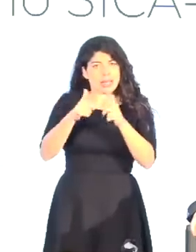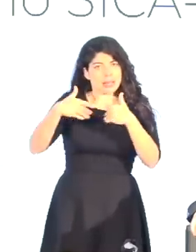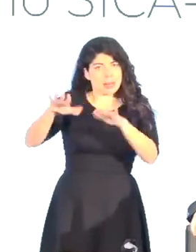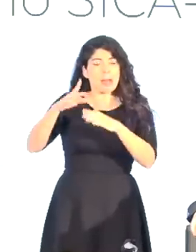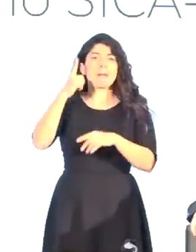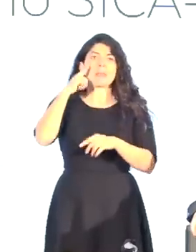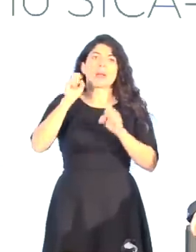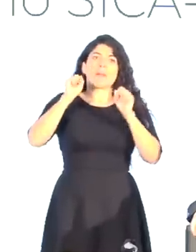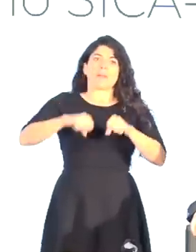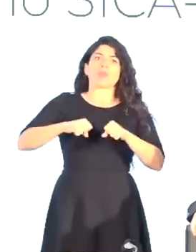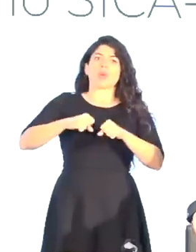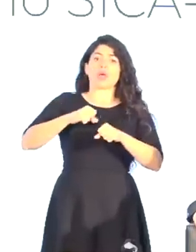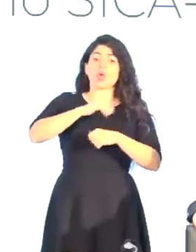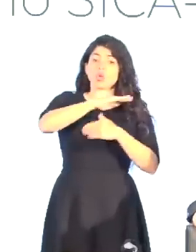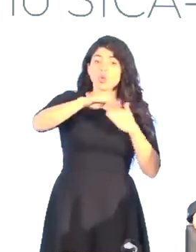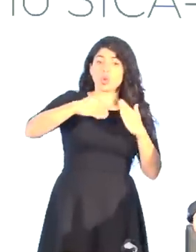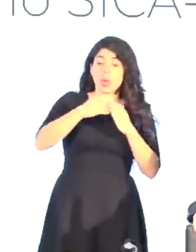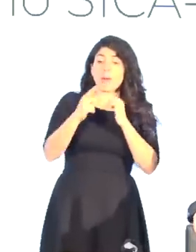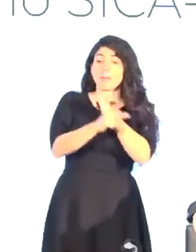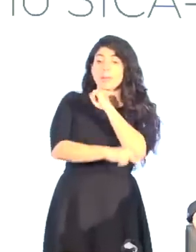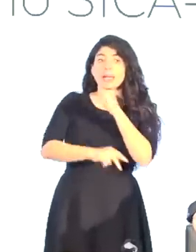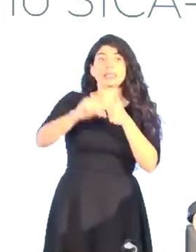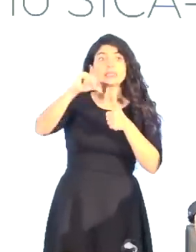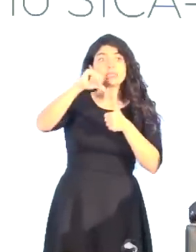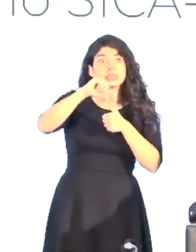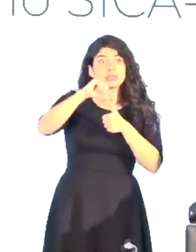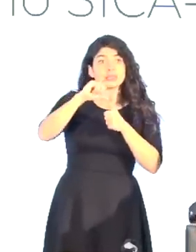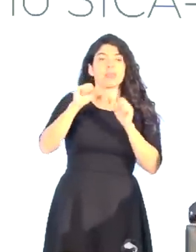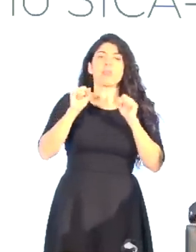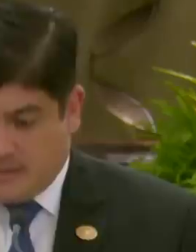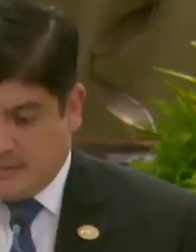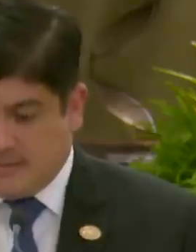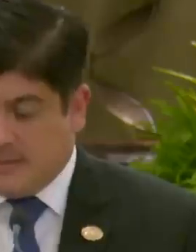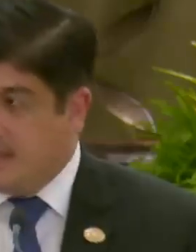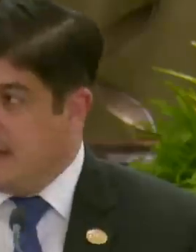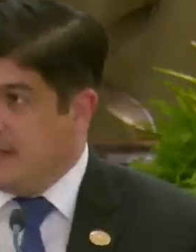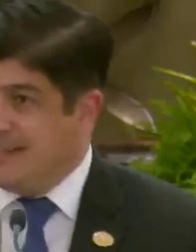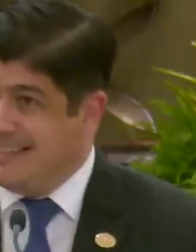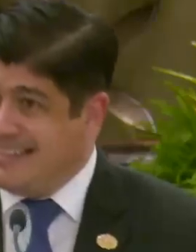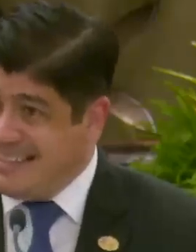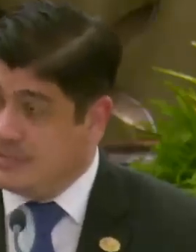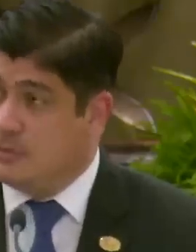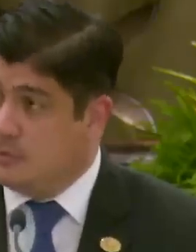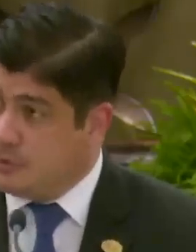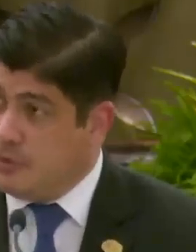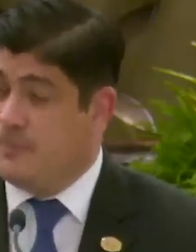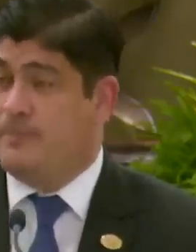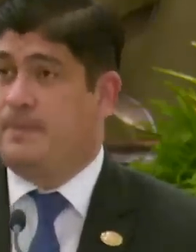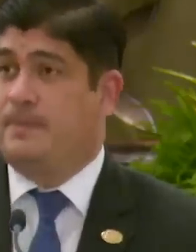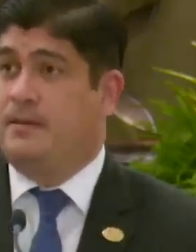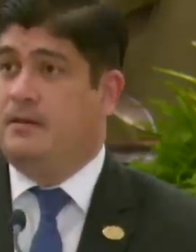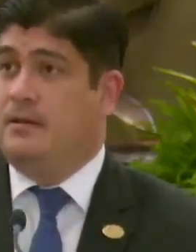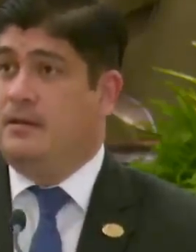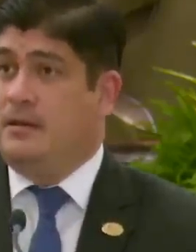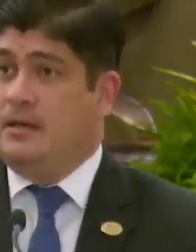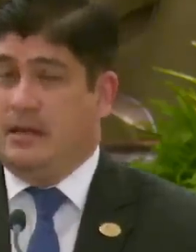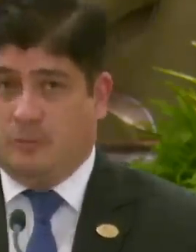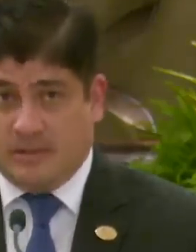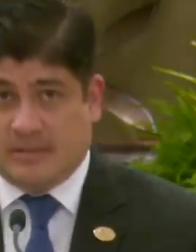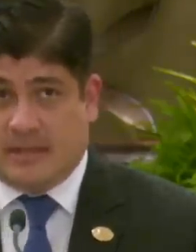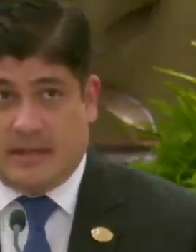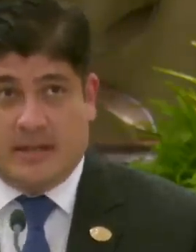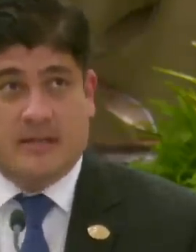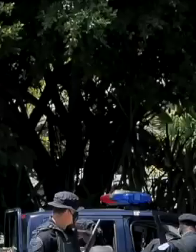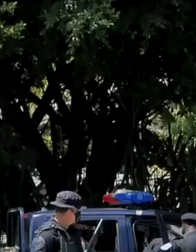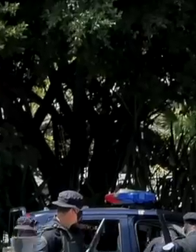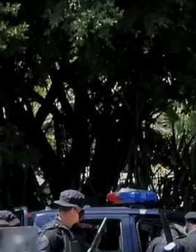consolidar todos los países de Centroamérica nuestra democracia. El presidente de Costa Rica, Carlos Alvarado, abogó por el